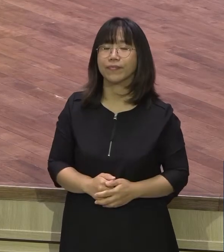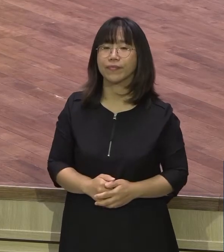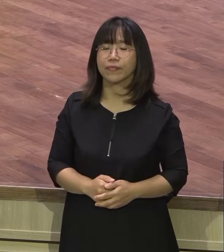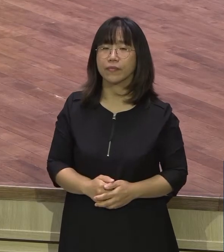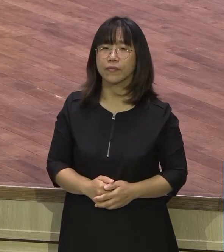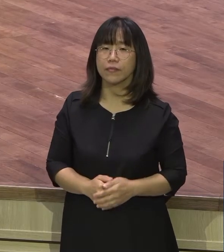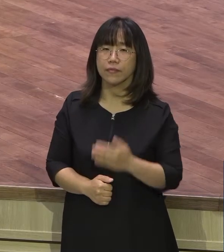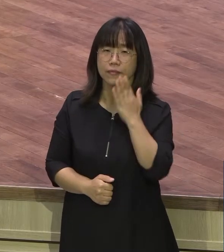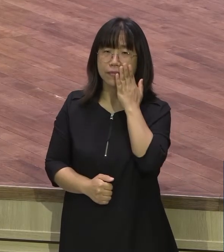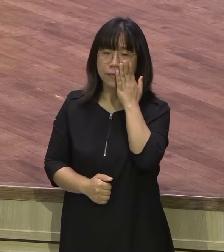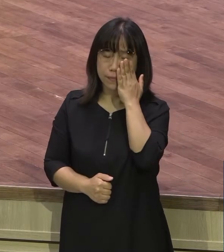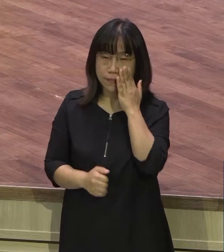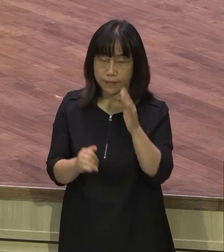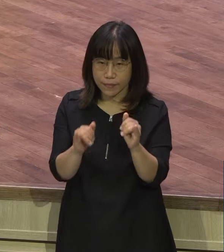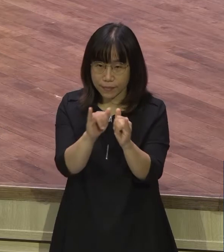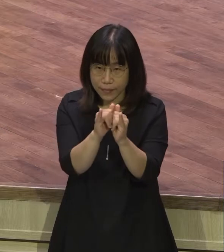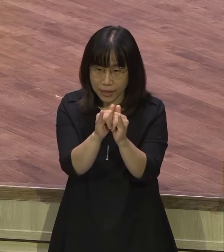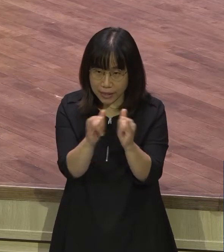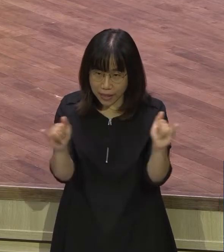인간을 들어서